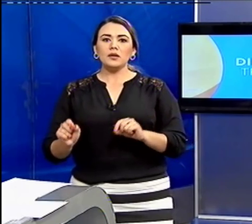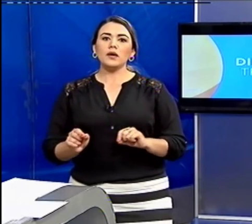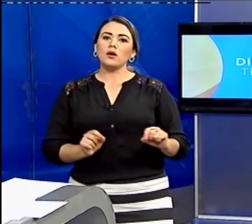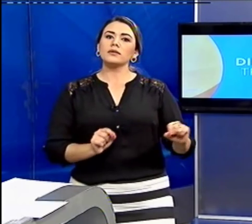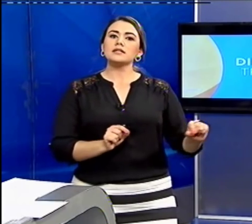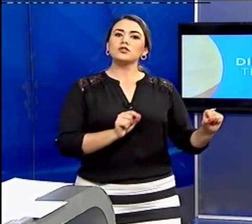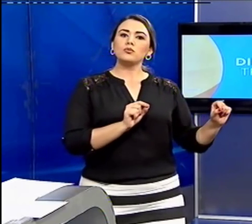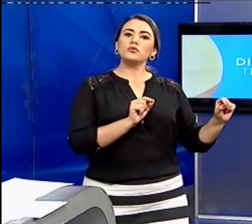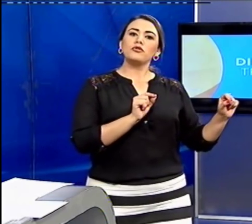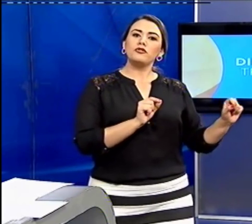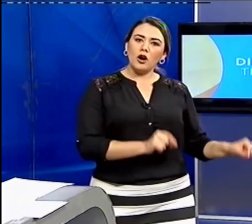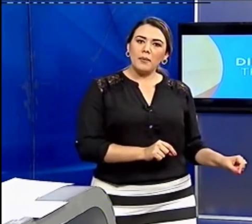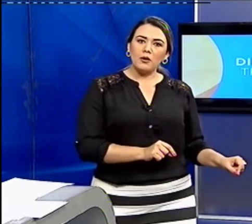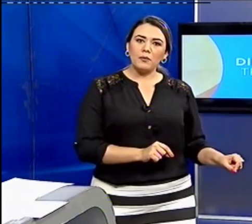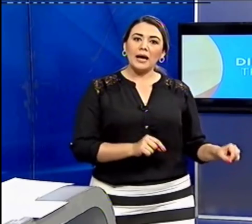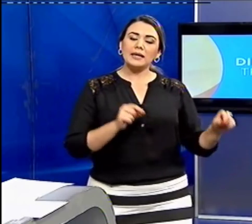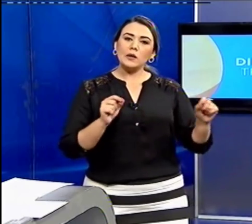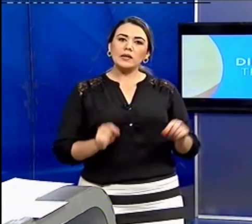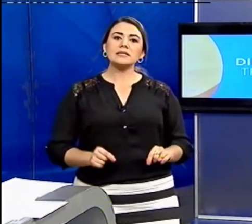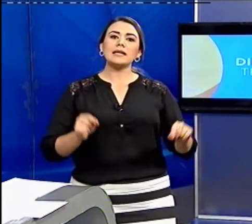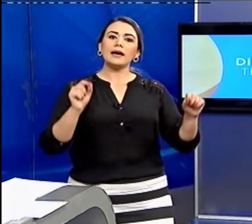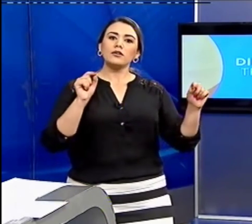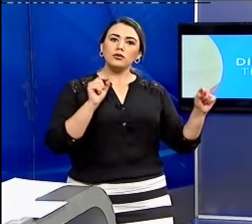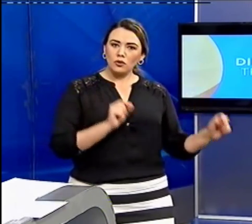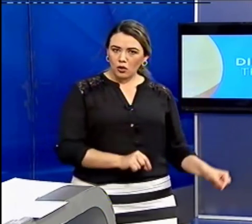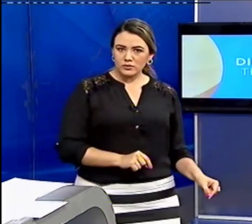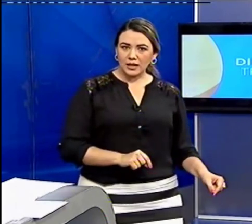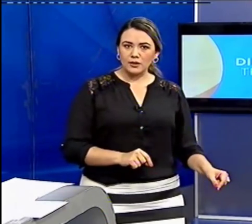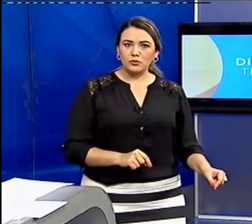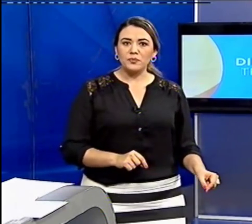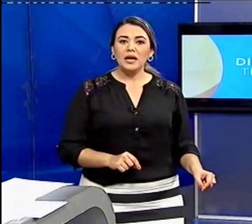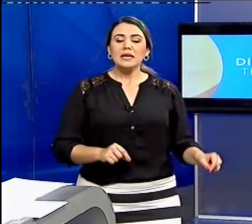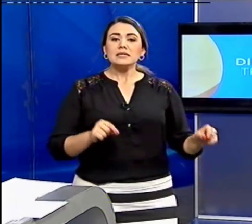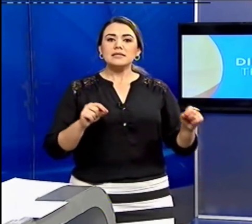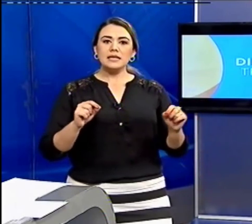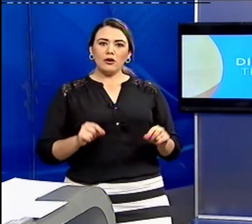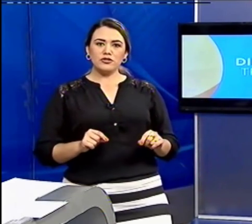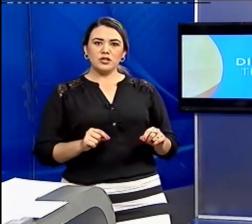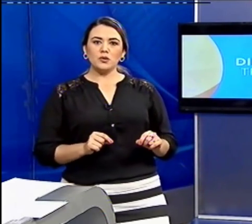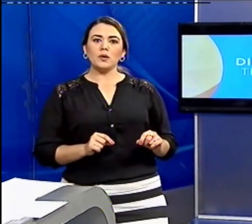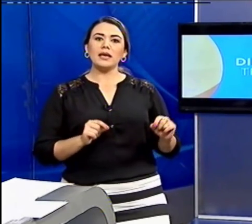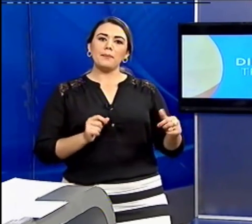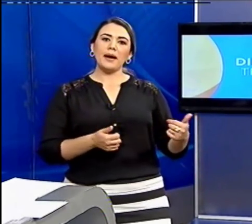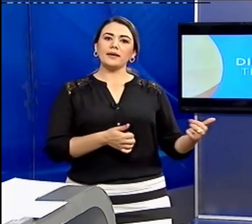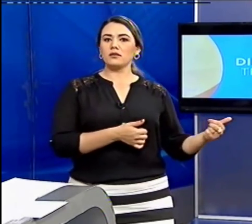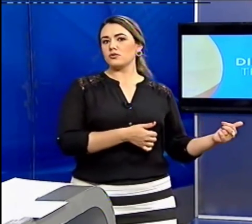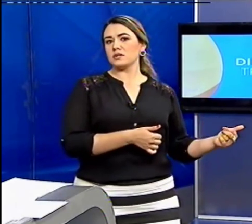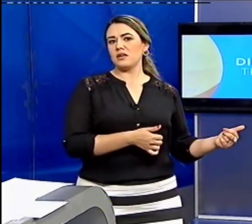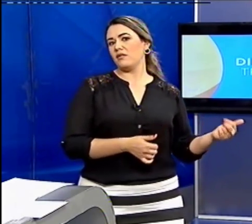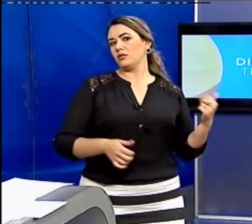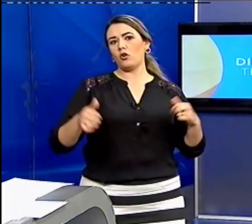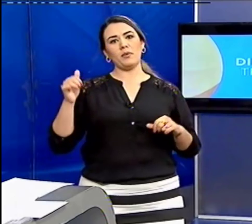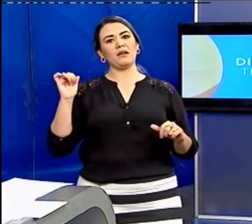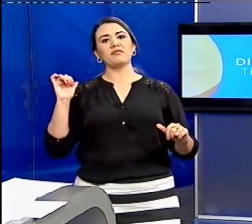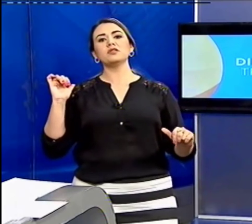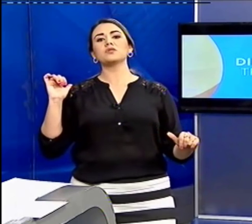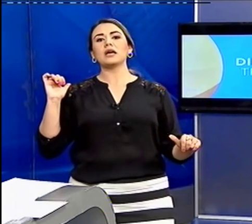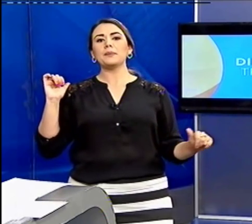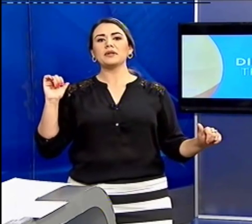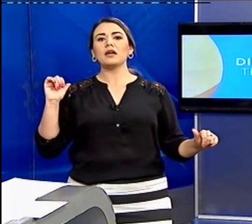que acontece no mundo formal, aquilo que está no contrato. Se eu digo que é pacta sunt servanda, como era visto na época da